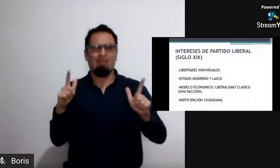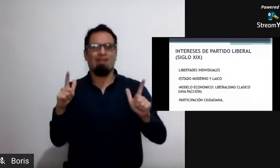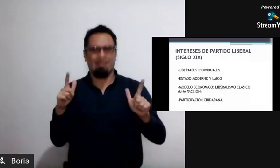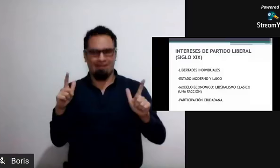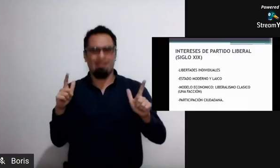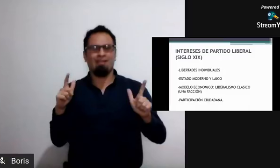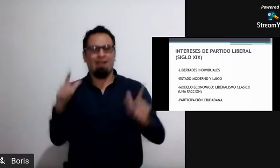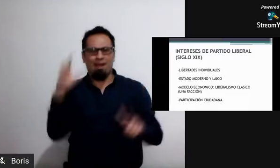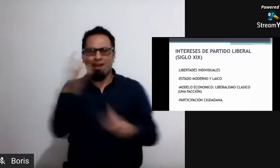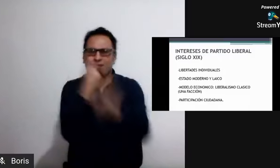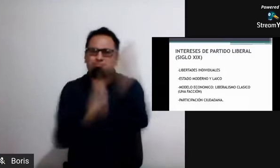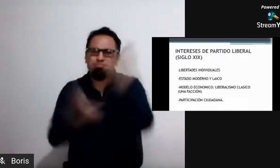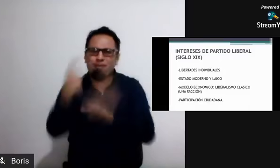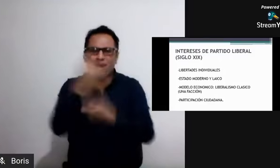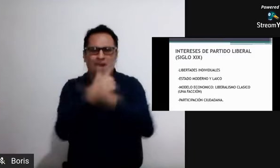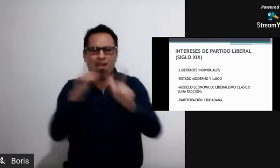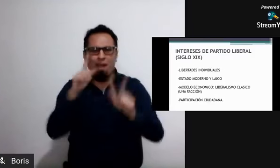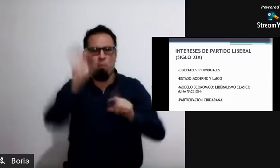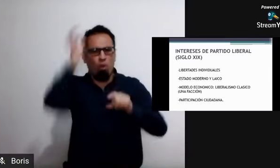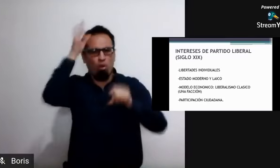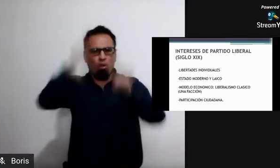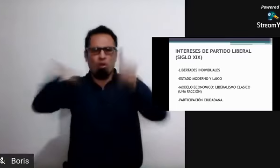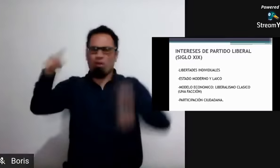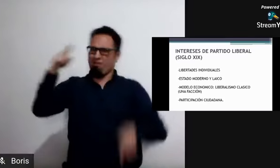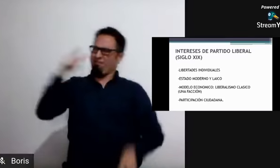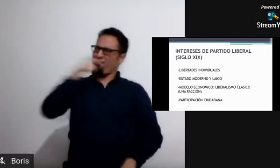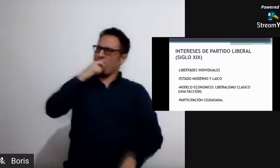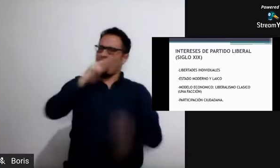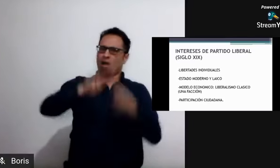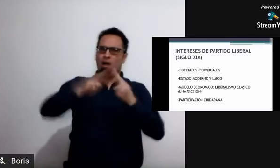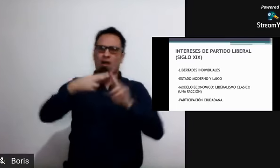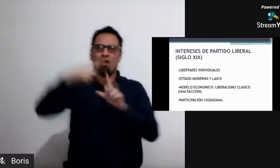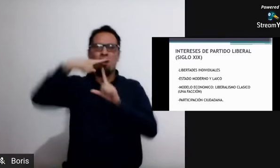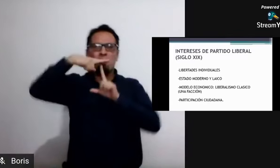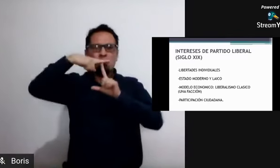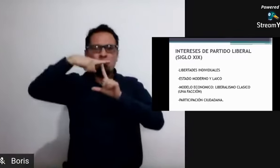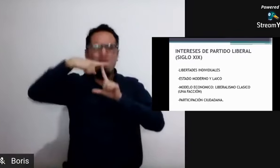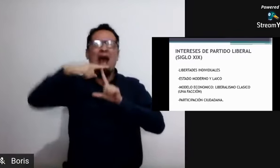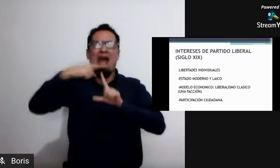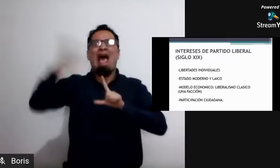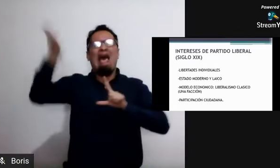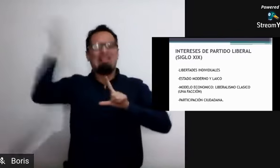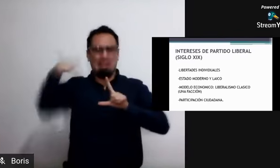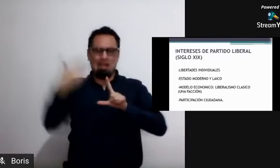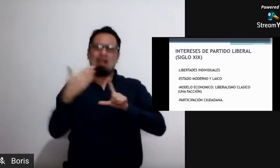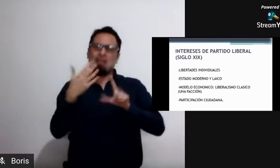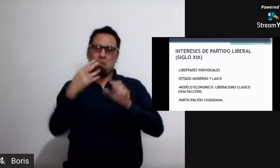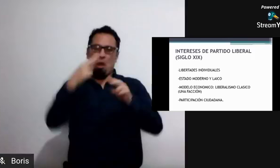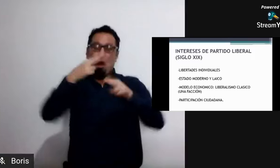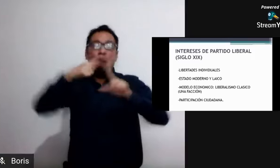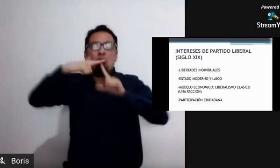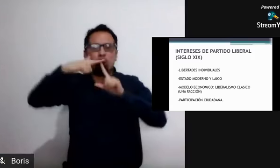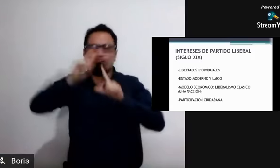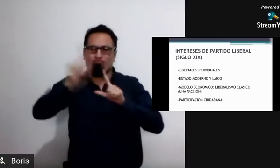filosóficas. Sabemos que se empezaron a dar los tratados de libre comercio entre Colombia y algunos países.